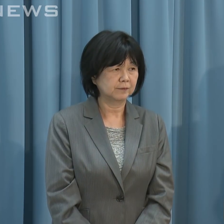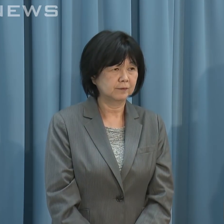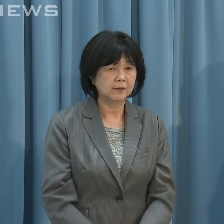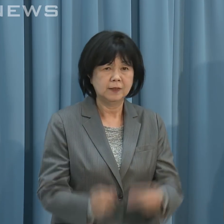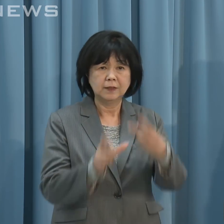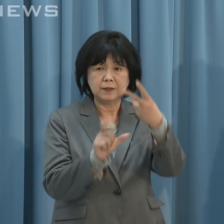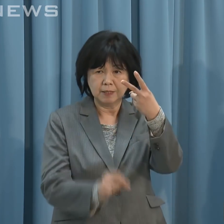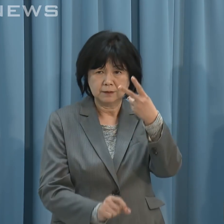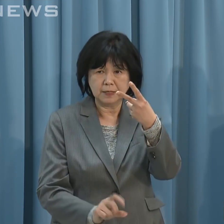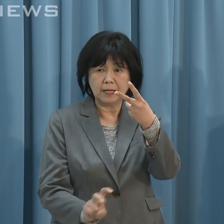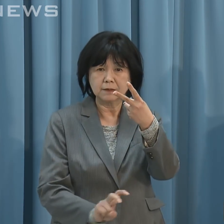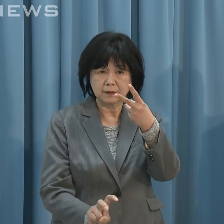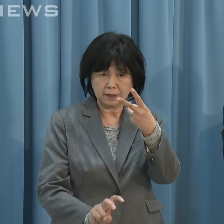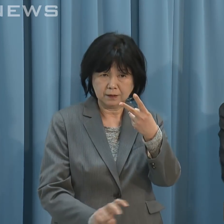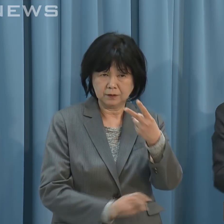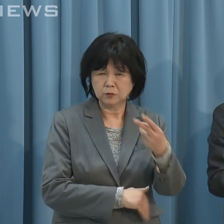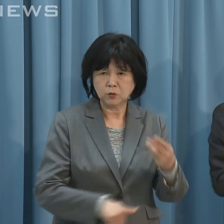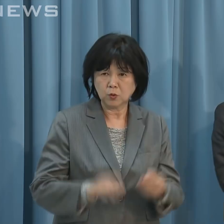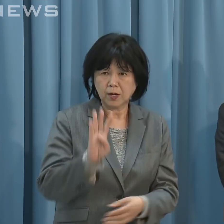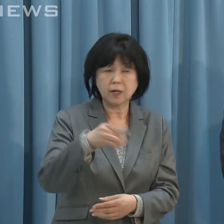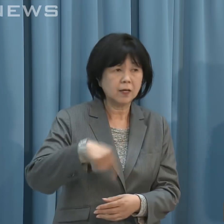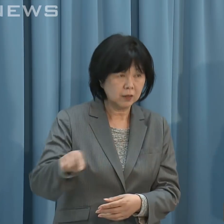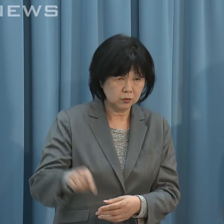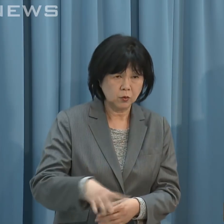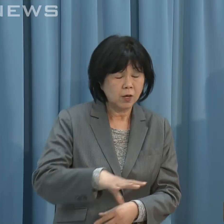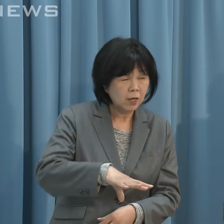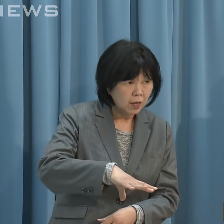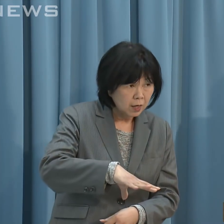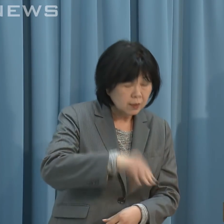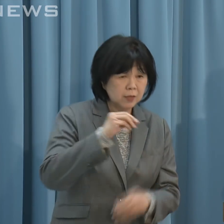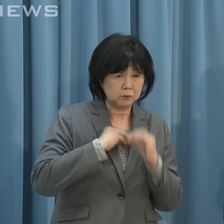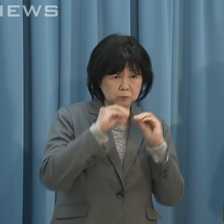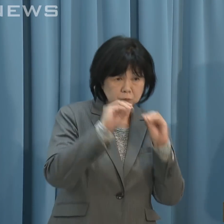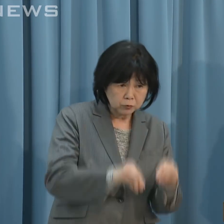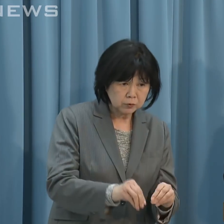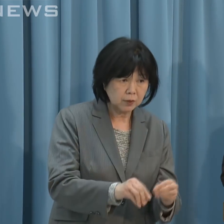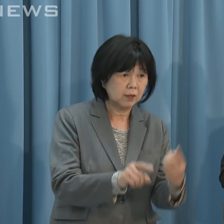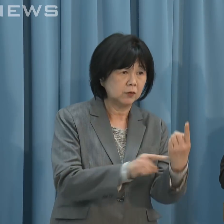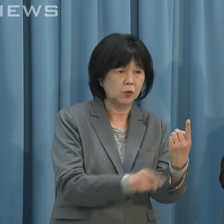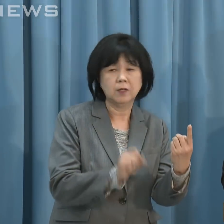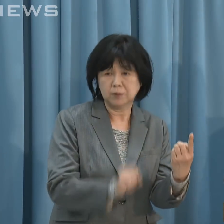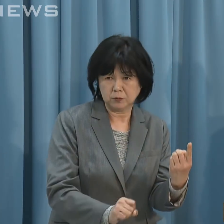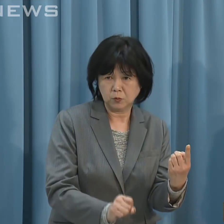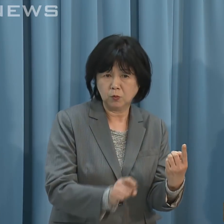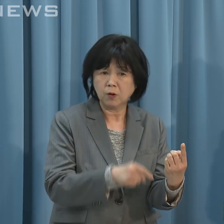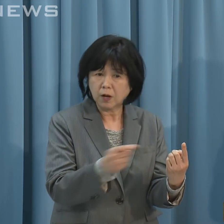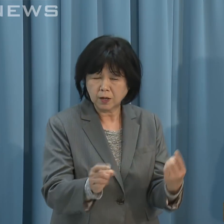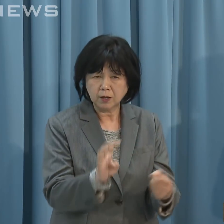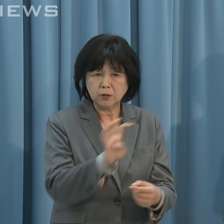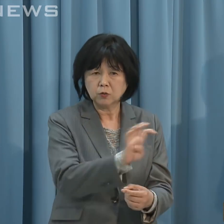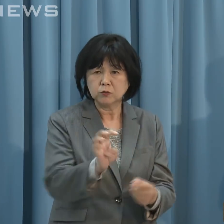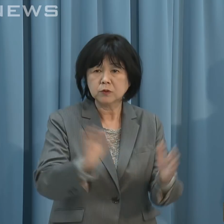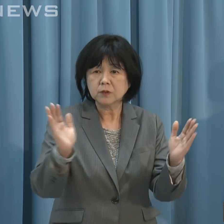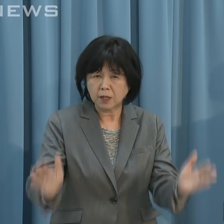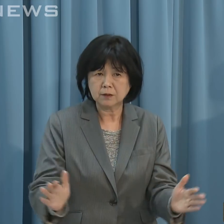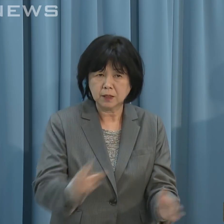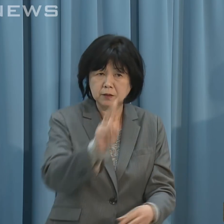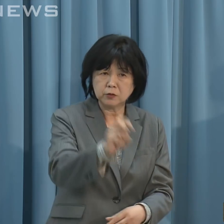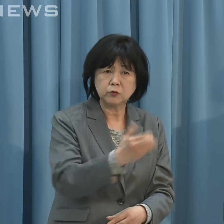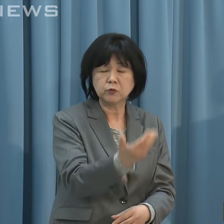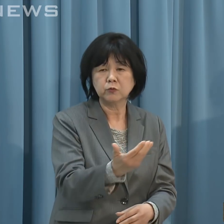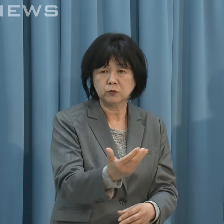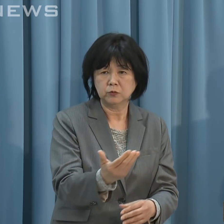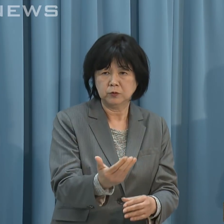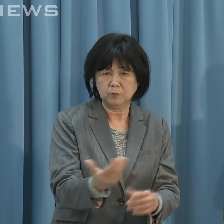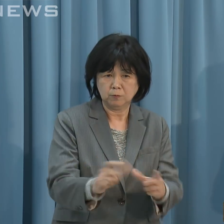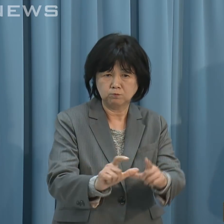2月20日に私ども福岡県の最初の感染者が出ました。そこから40日間で29人まで